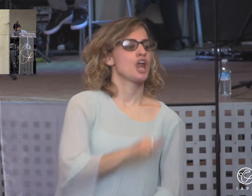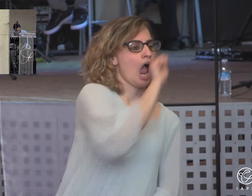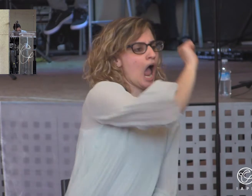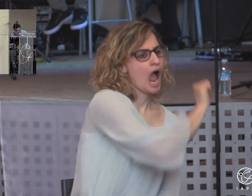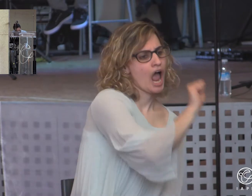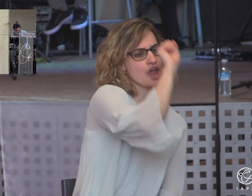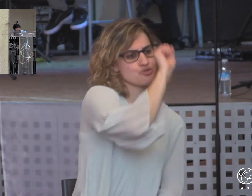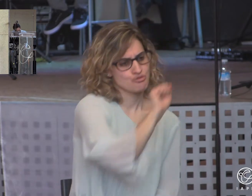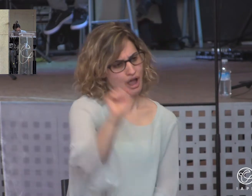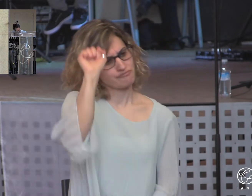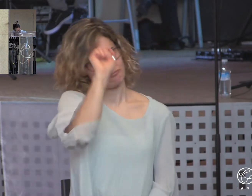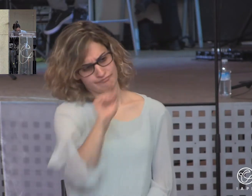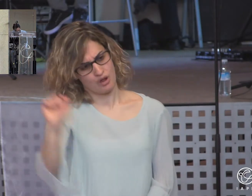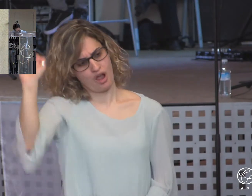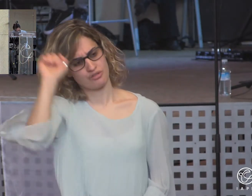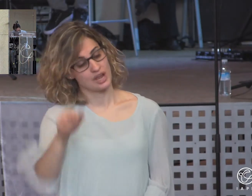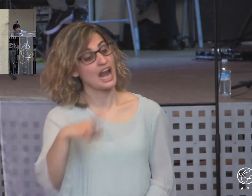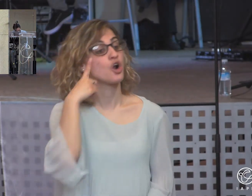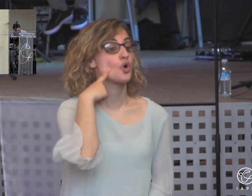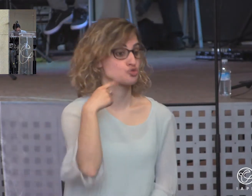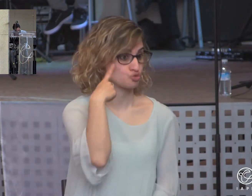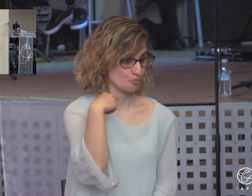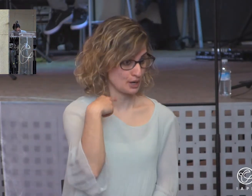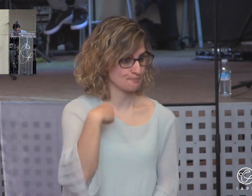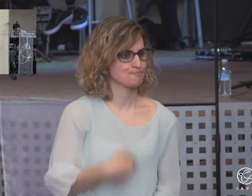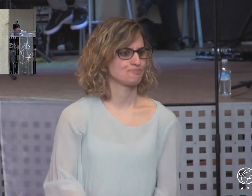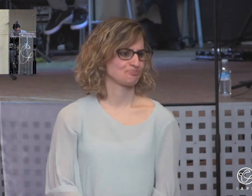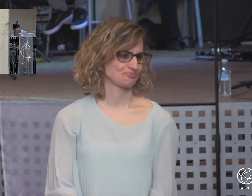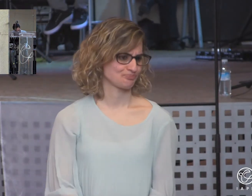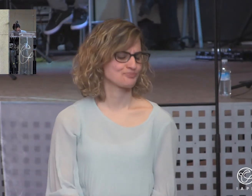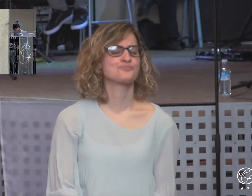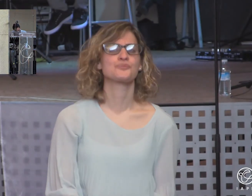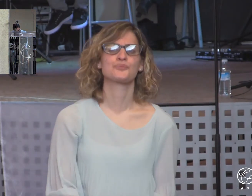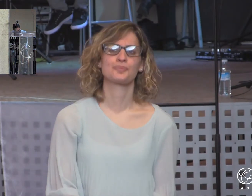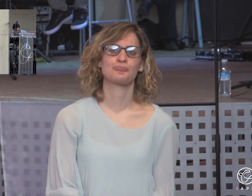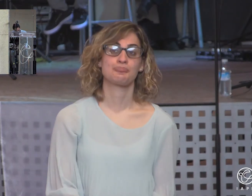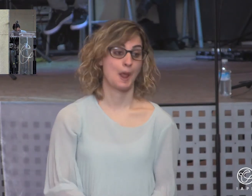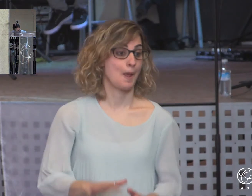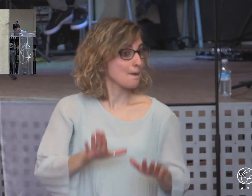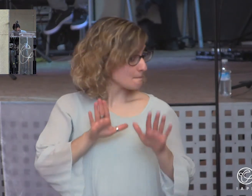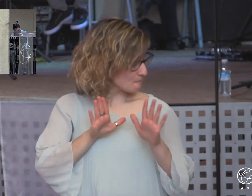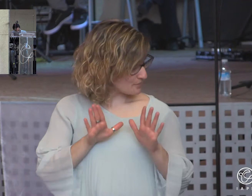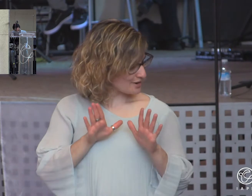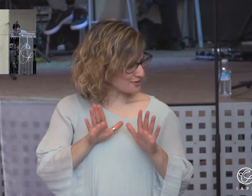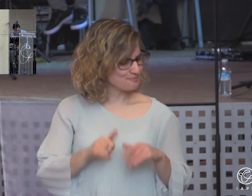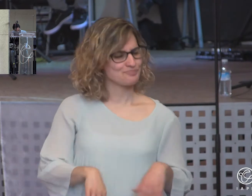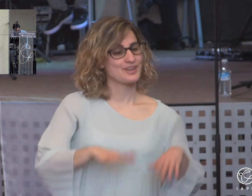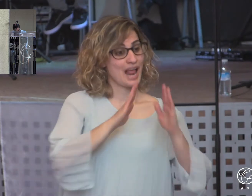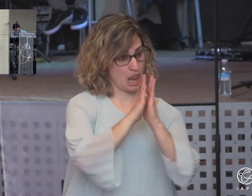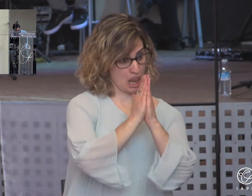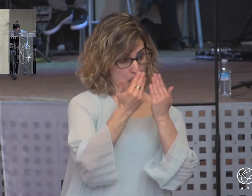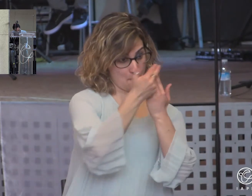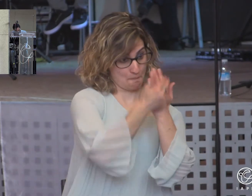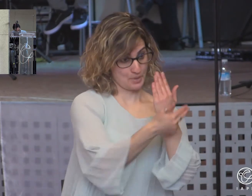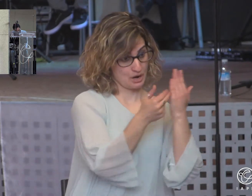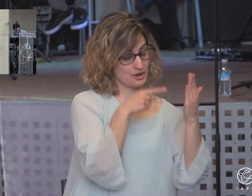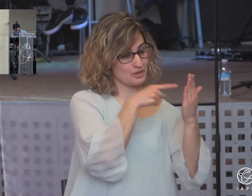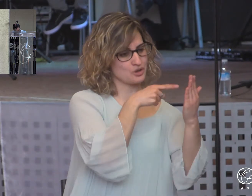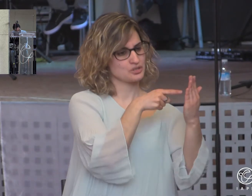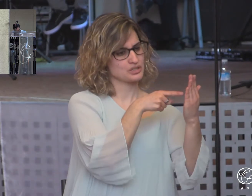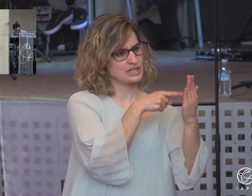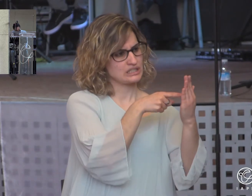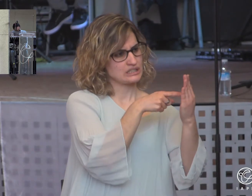Pero la palabra de Dios nos contempla unas cuantas de las que yo quiero hablar en esta mañana, ¿vale?